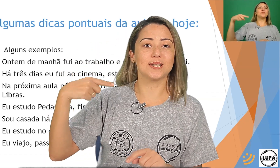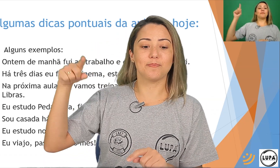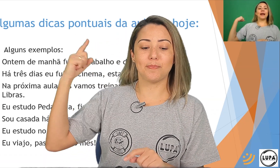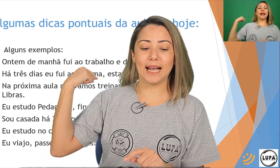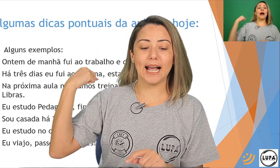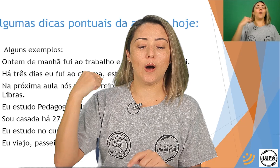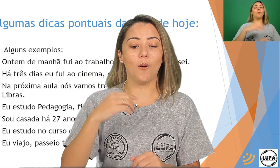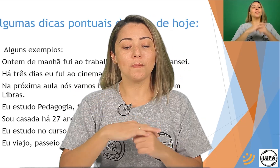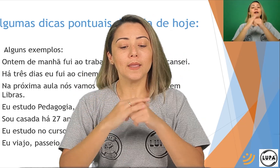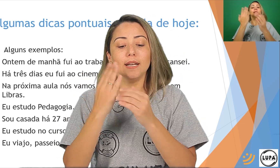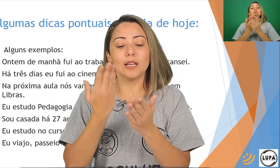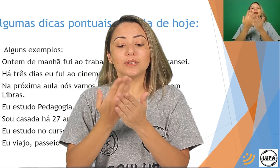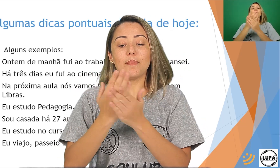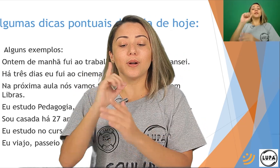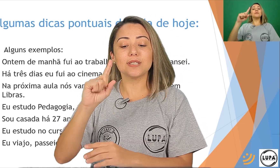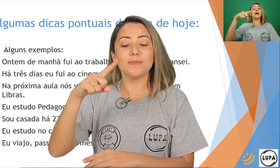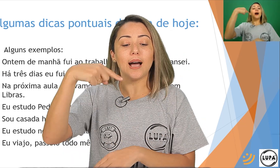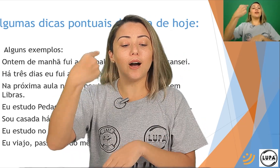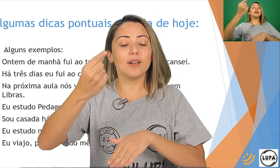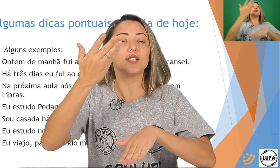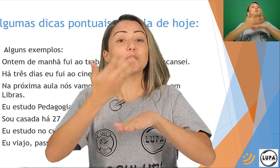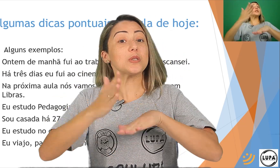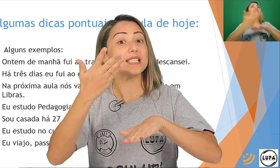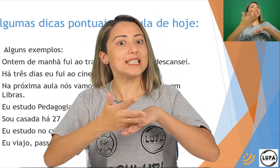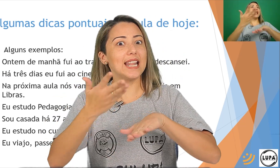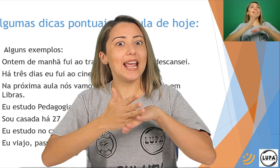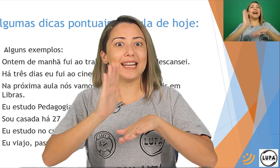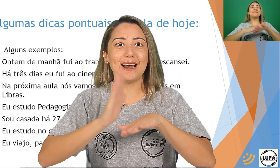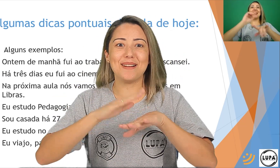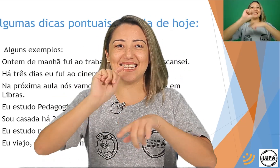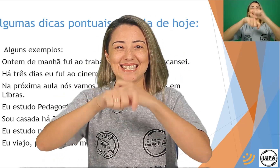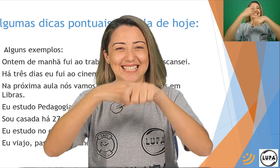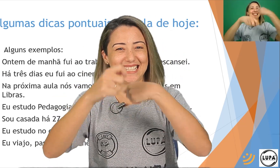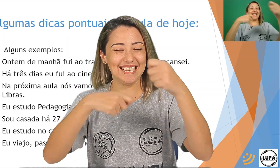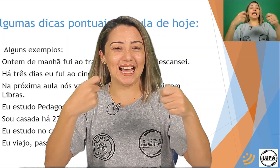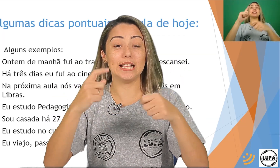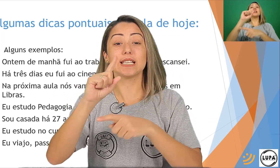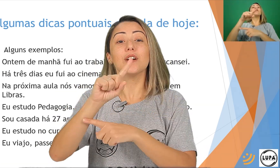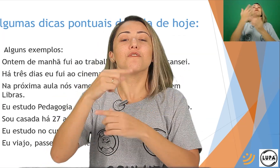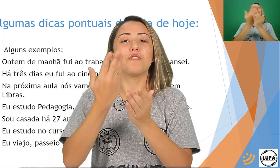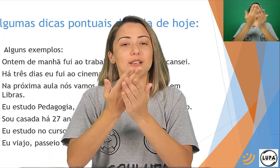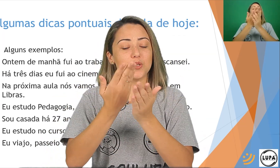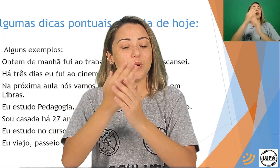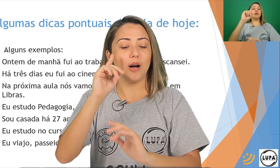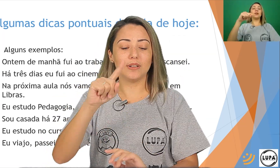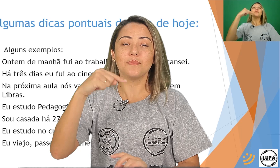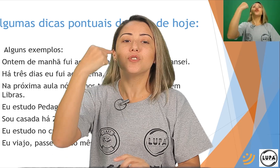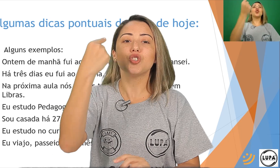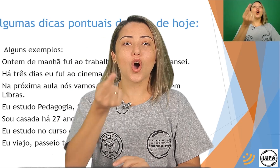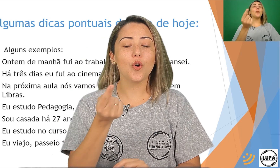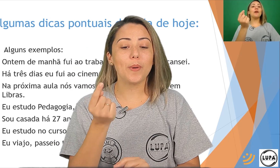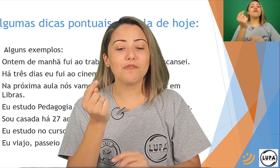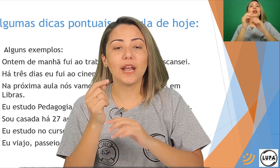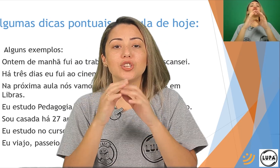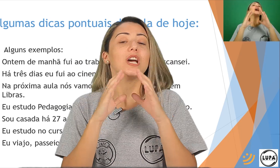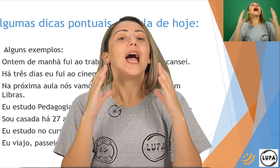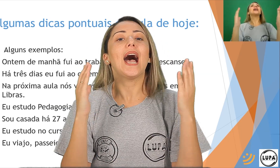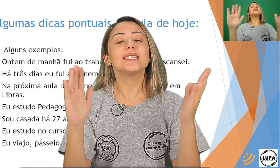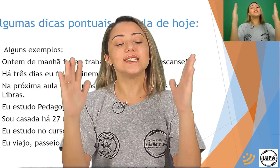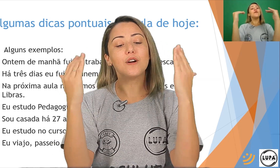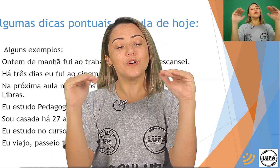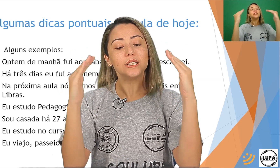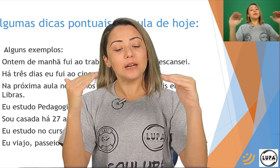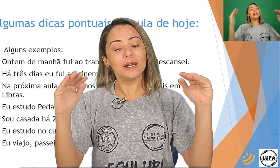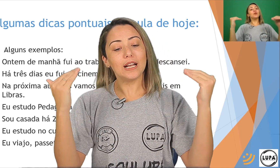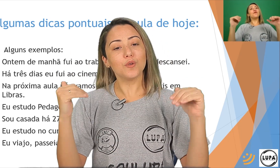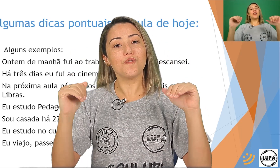3 dias? Pra cá, ó. Então na próxima aula nós vamos treinar mais sinais. Faço aula, jogo pra frente.